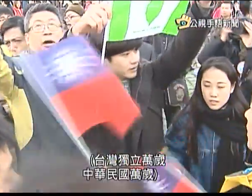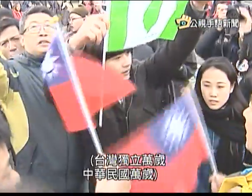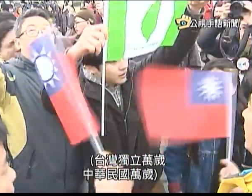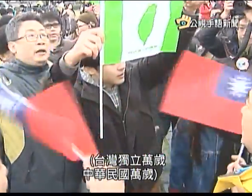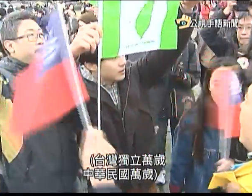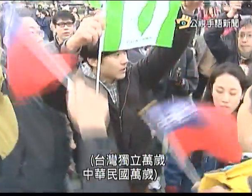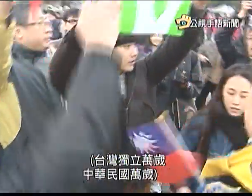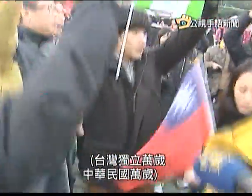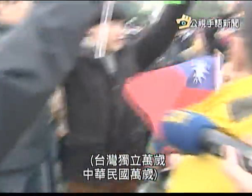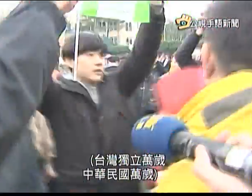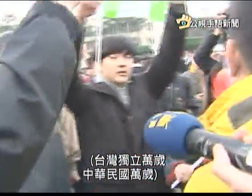岁！